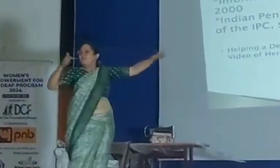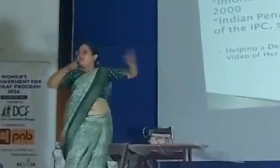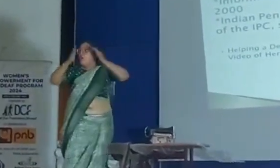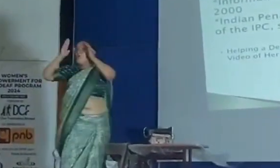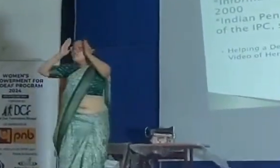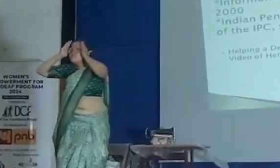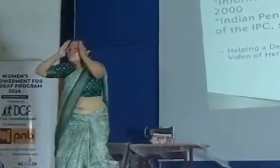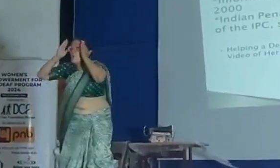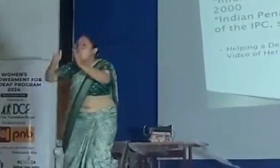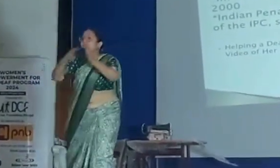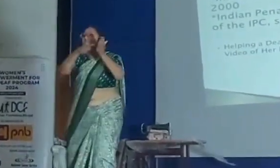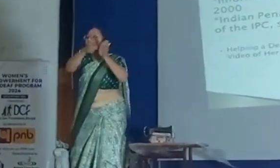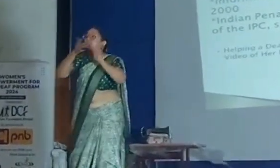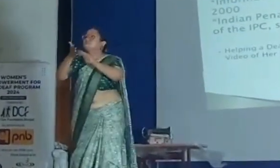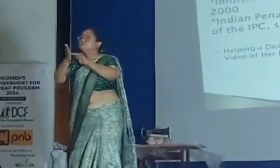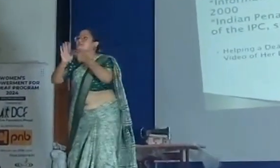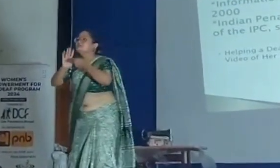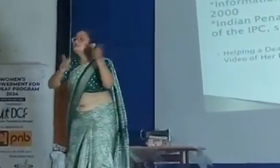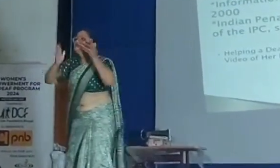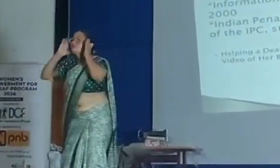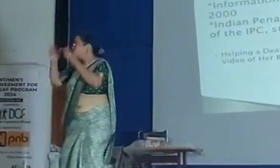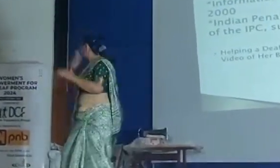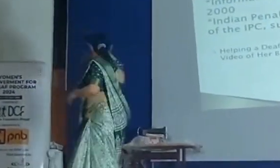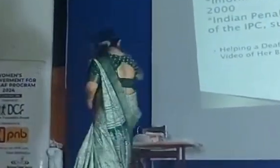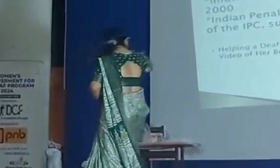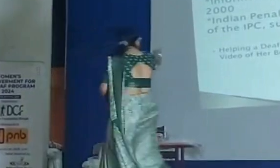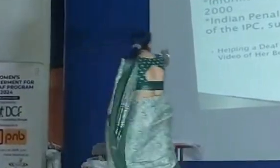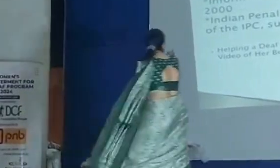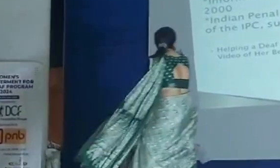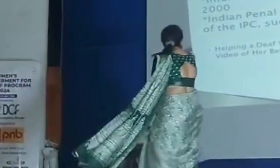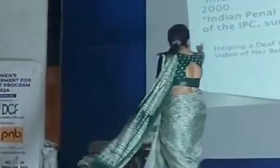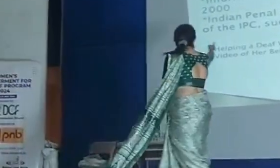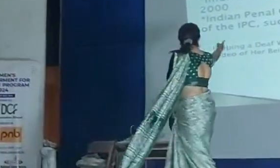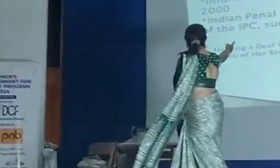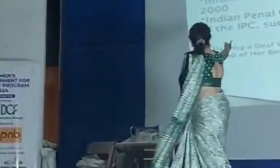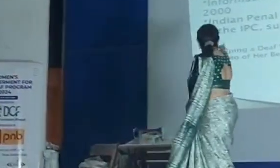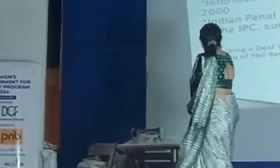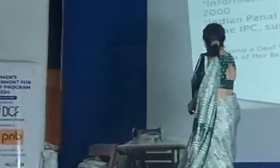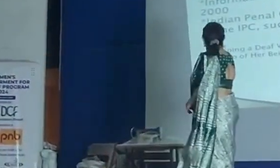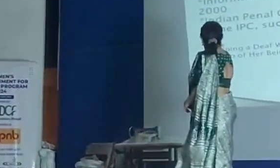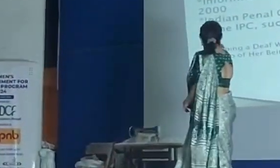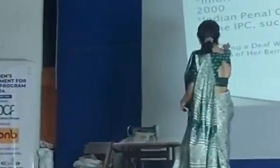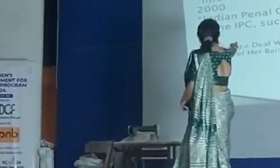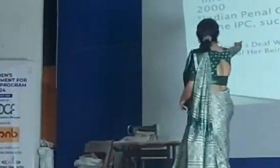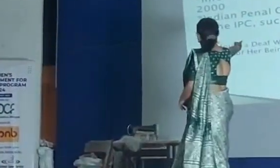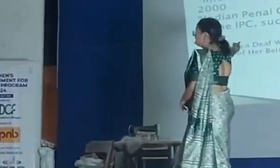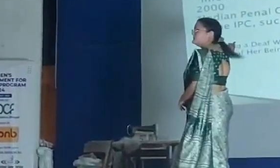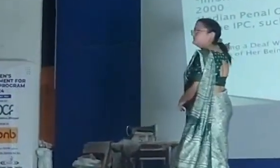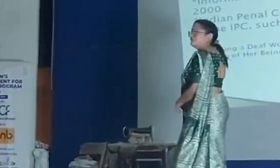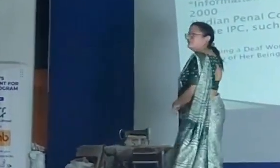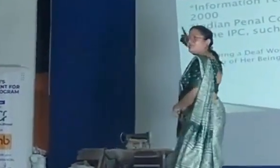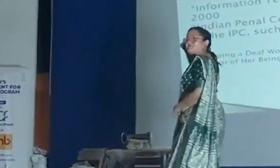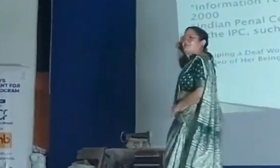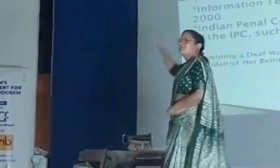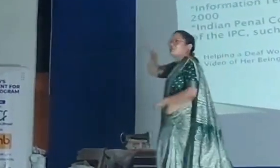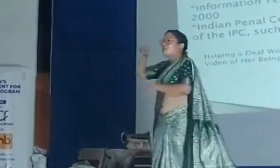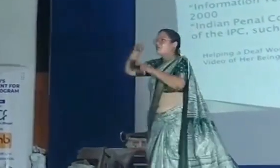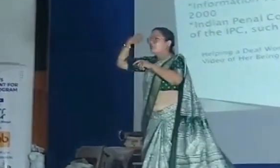आईपीसी एक्ट है, इंडियन पैनल है। ये किसके लिए है मैं आपको बता रही हूँ, पूरा एक बार देख रहे हैं यहाँ पे सेक्शन ऑफ द आईपीसी सच है,